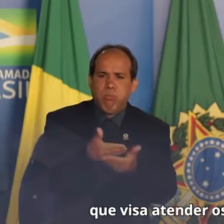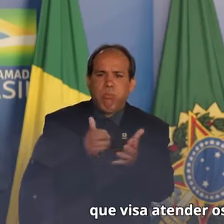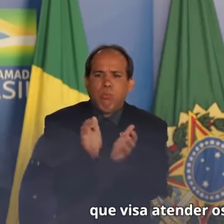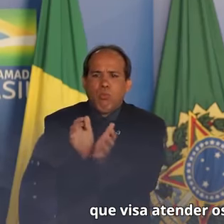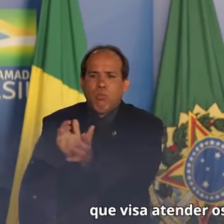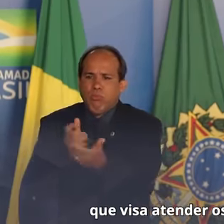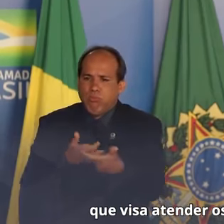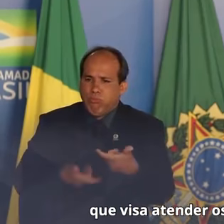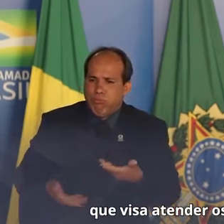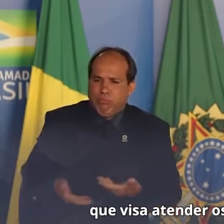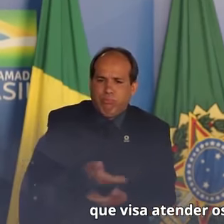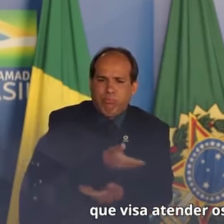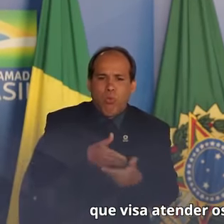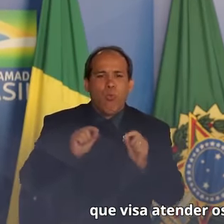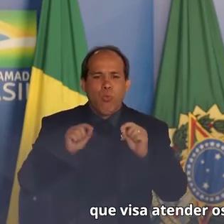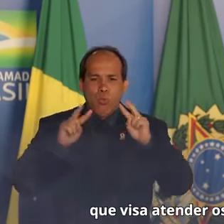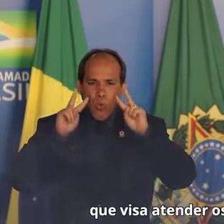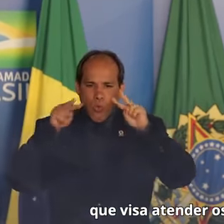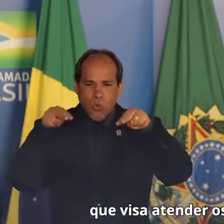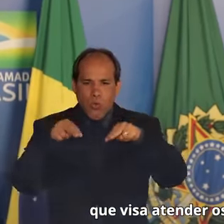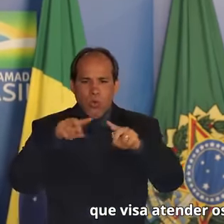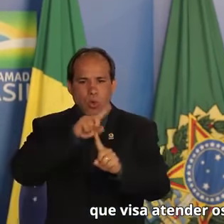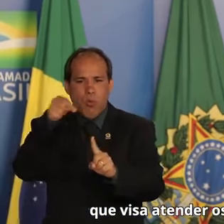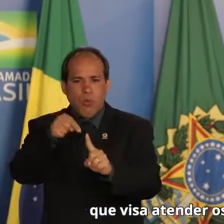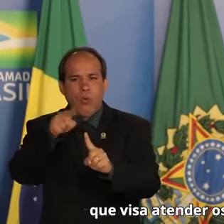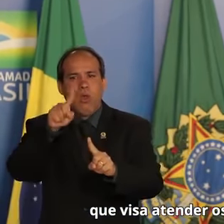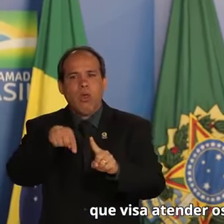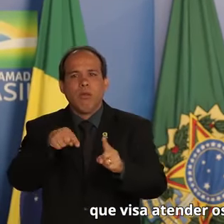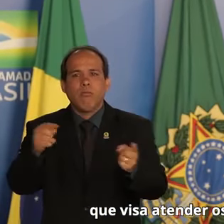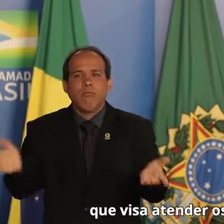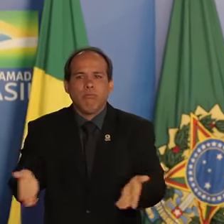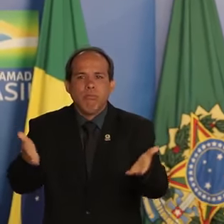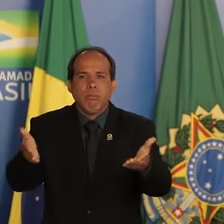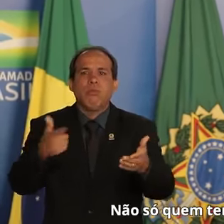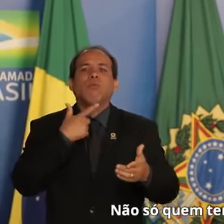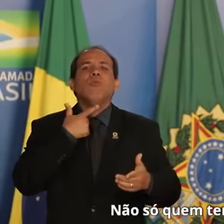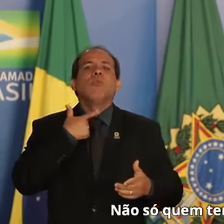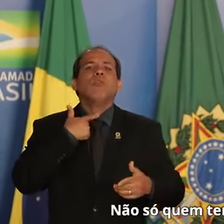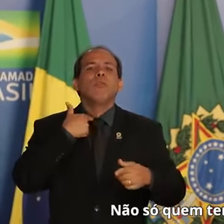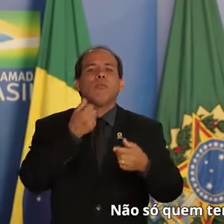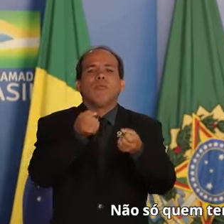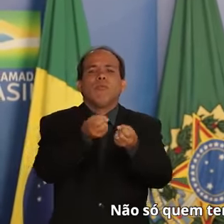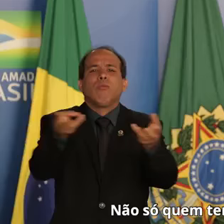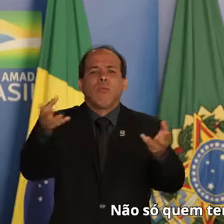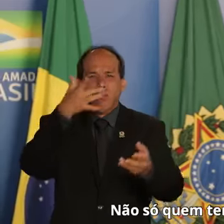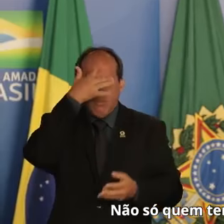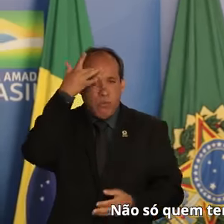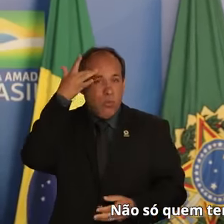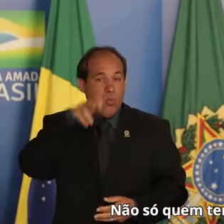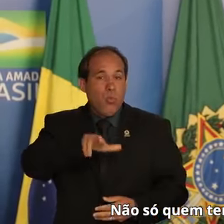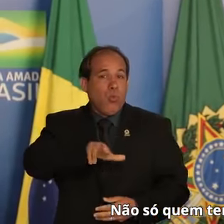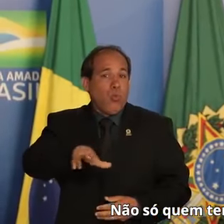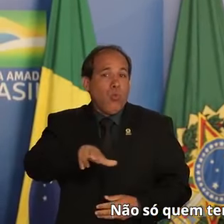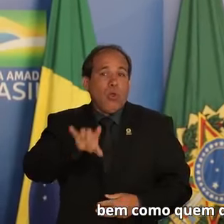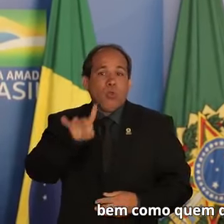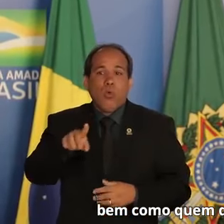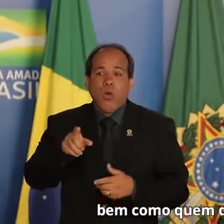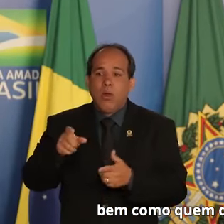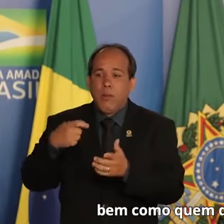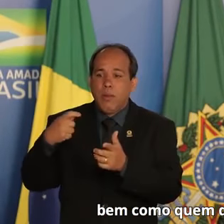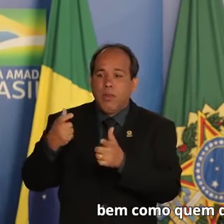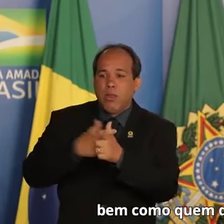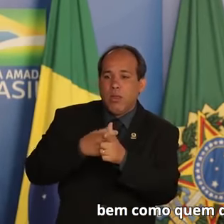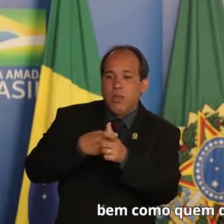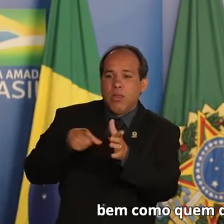visa atender os anseios de muitos. Não só quem tem alguma dívida, bem